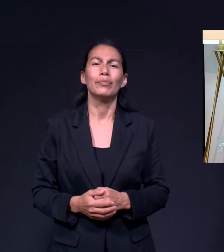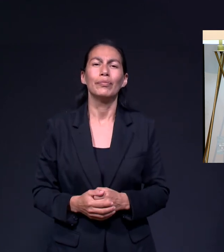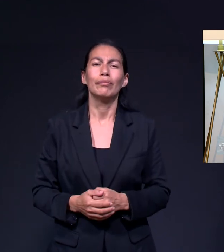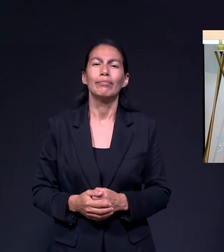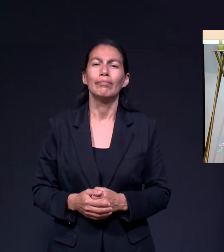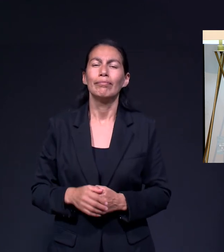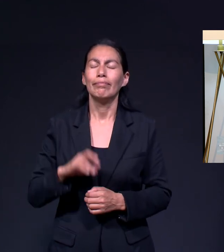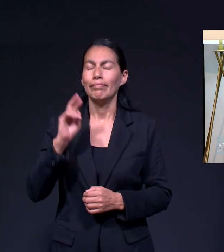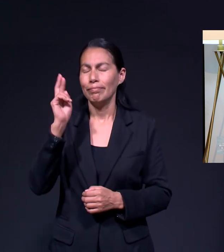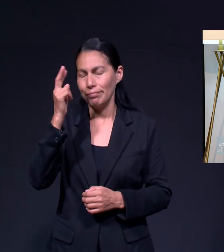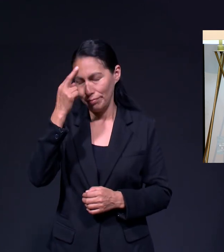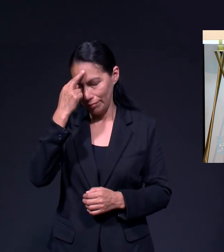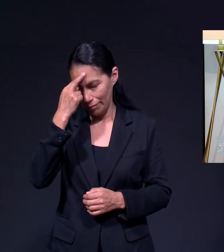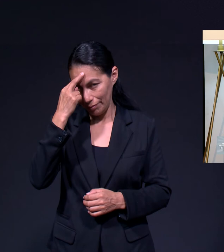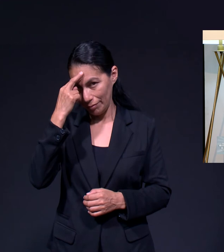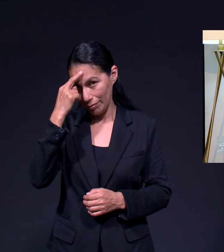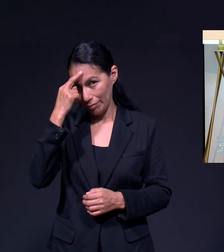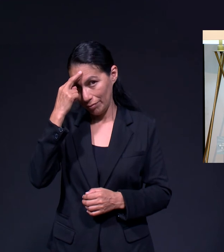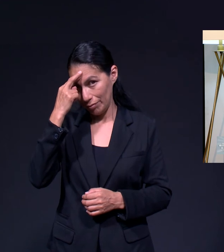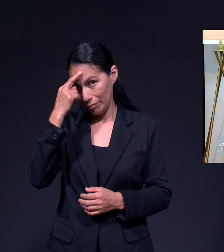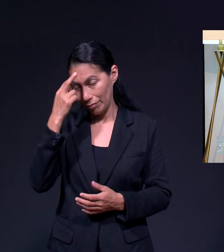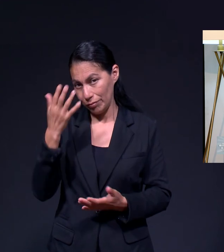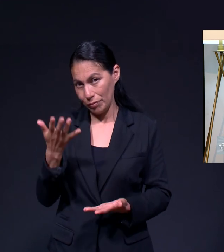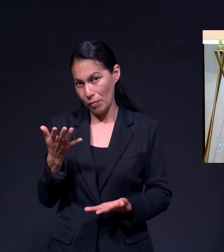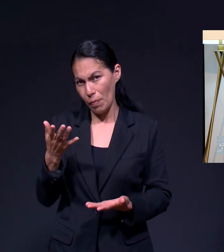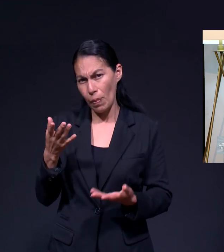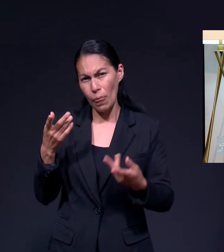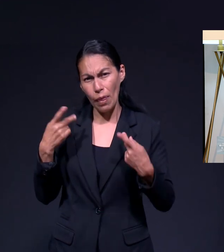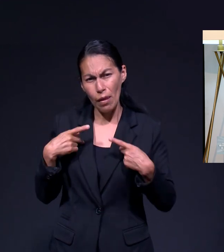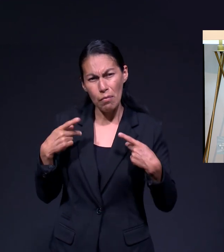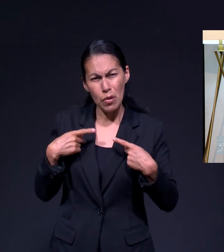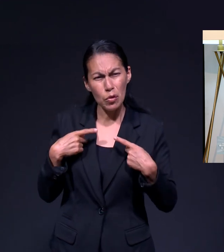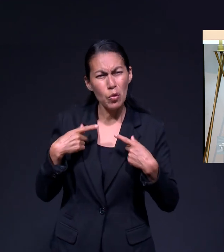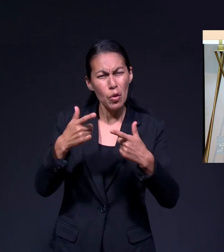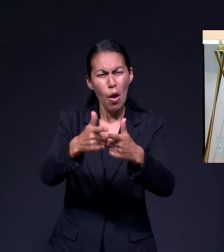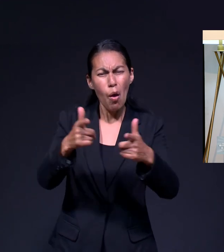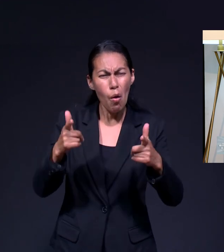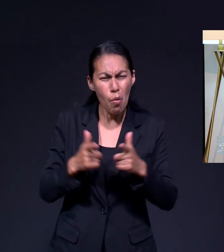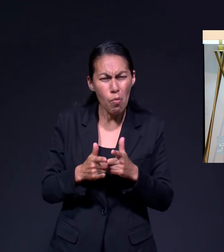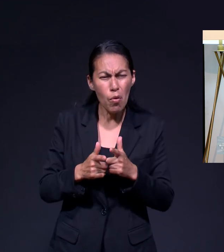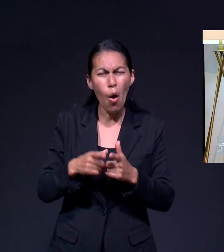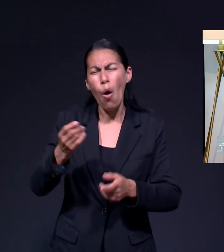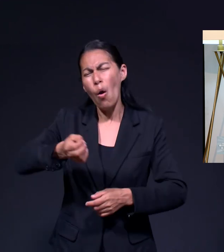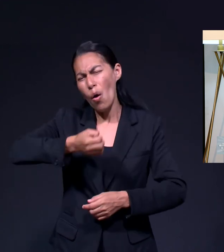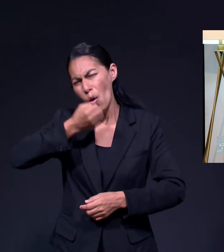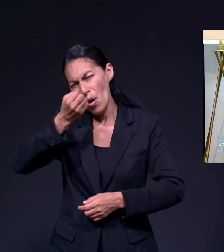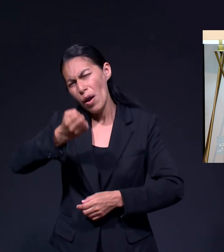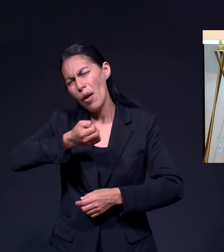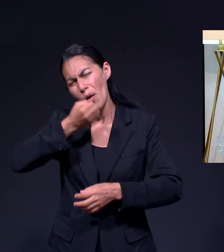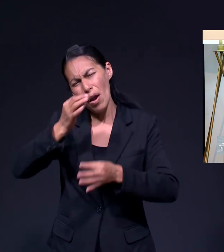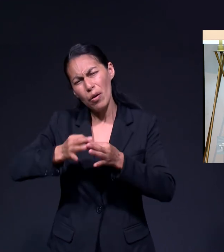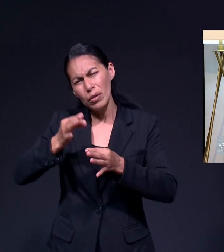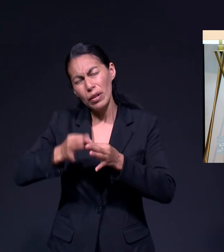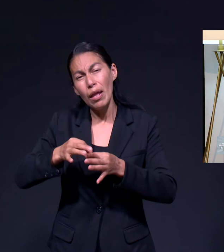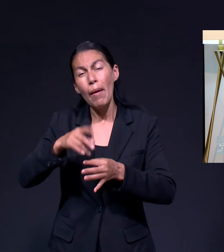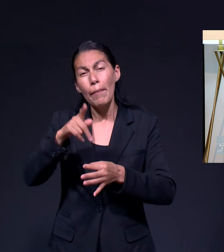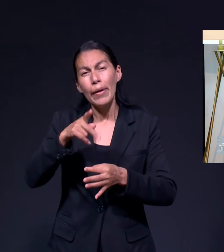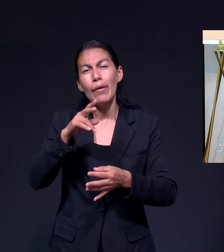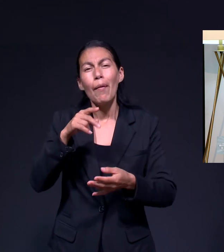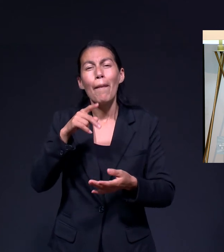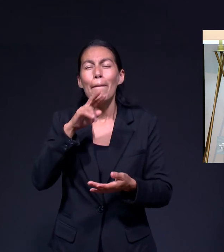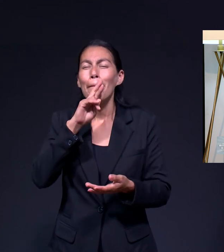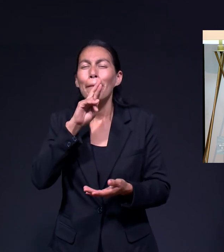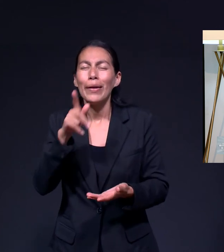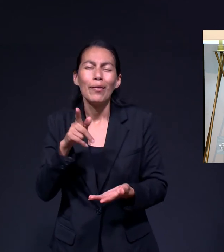ciertamente hay personas que estarán orando por esas peticiones pero la idea es que todos nos